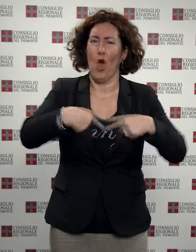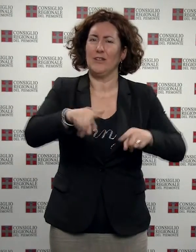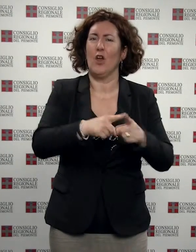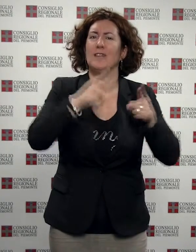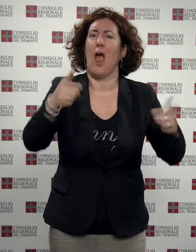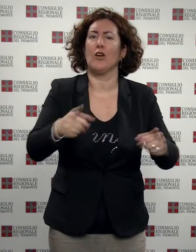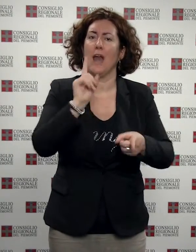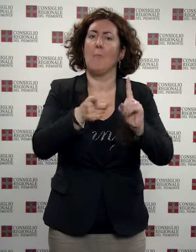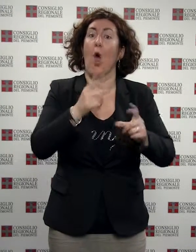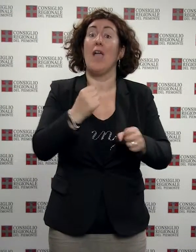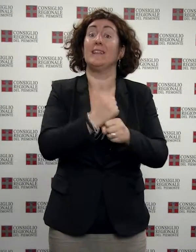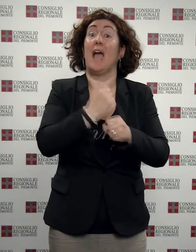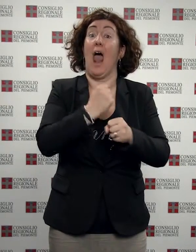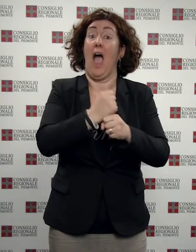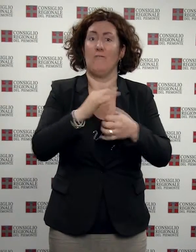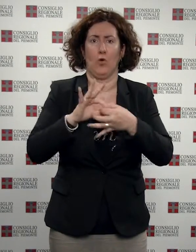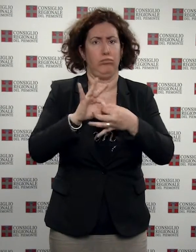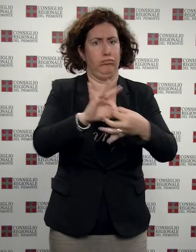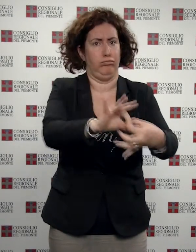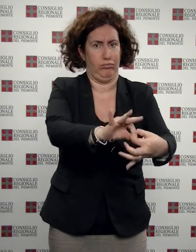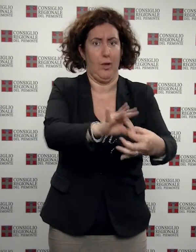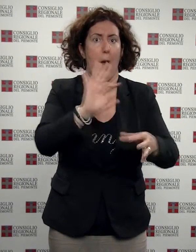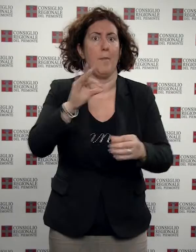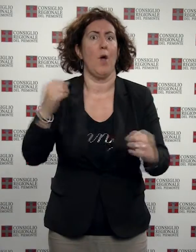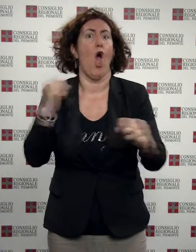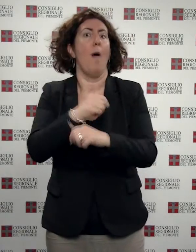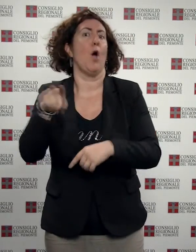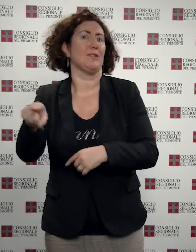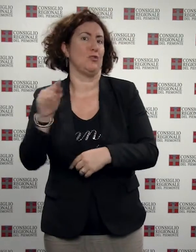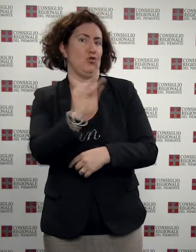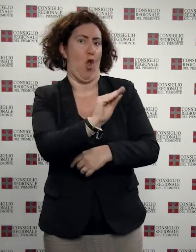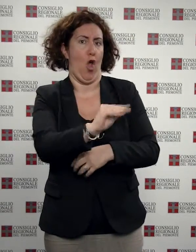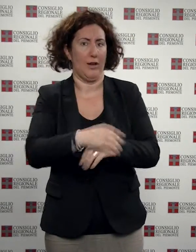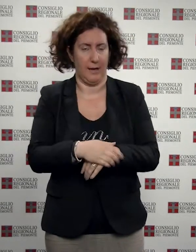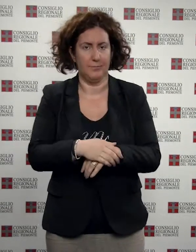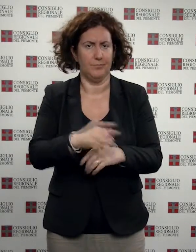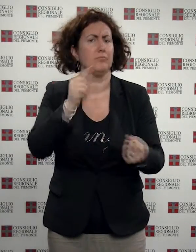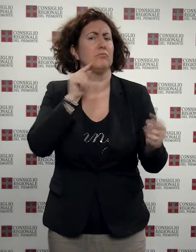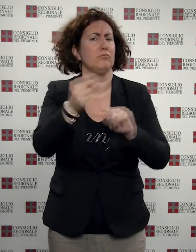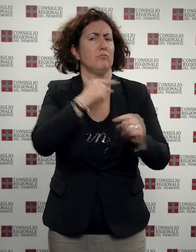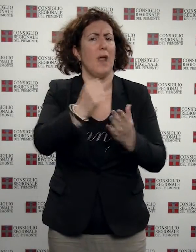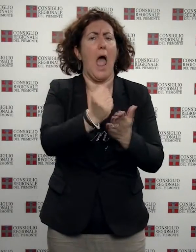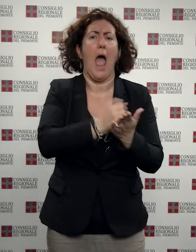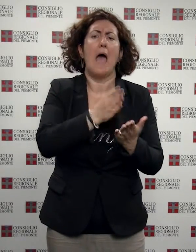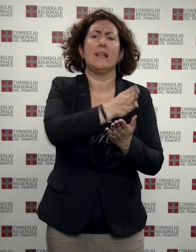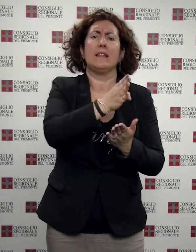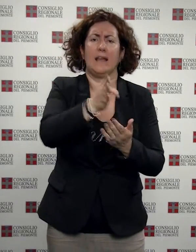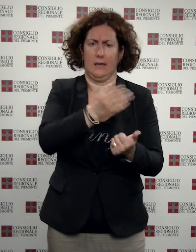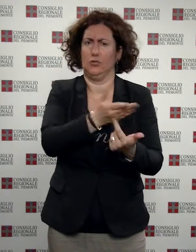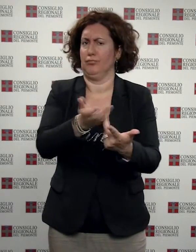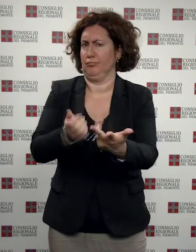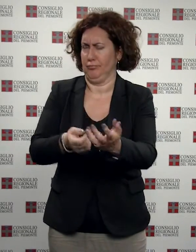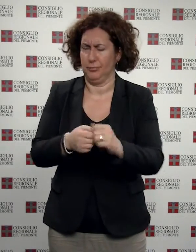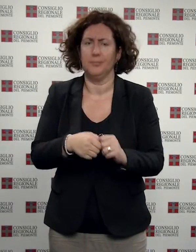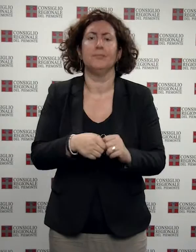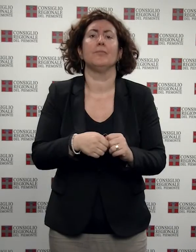sulle politiche del lavoro, richiesto dai gruppi di opposizione. In particolare sono stati discussi diversi atti di indirizzo. Inoltre, nella